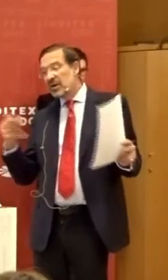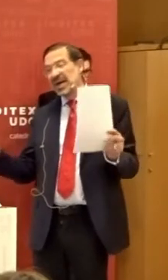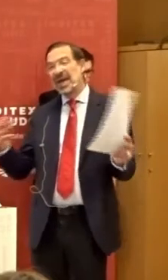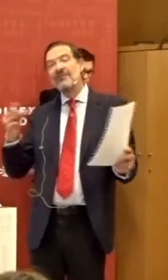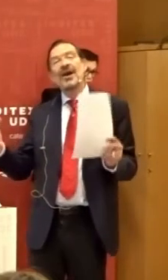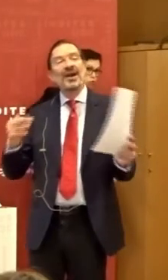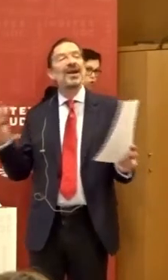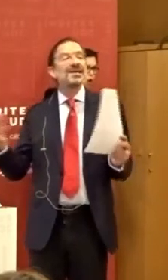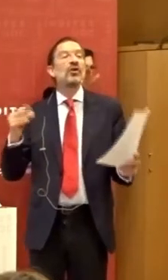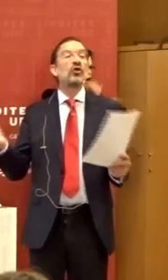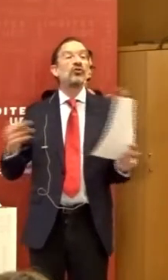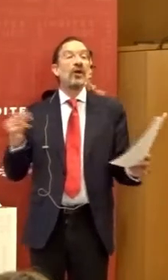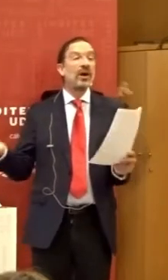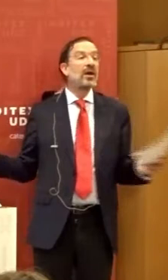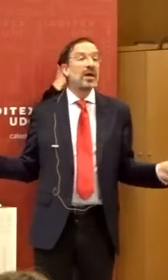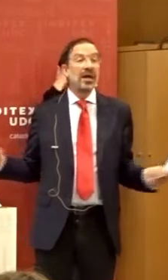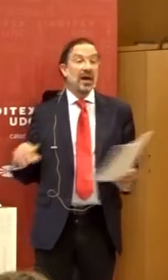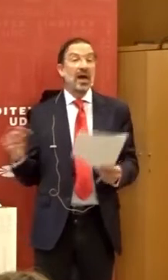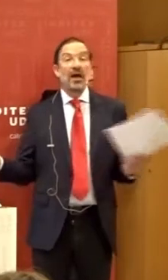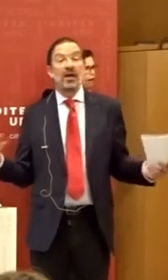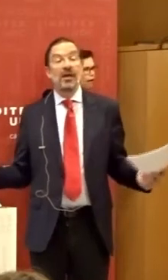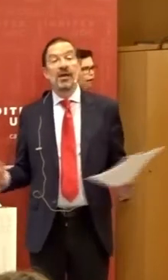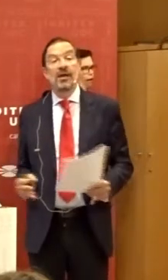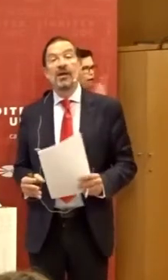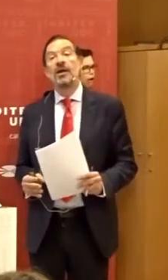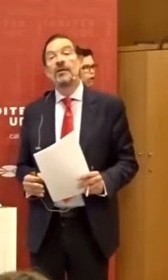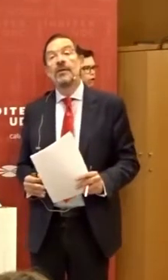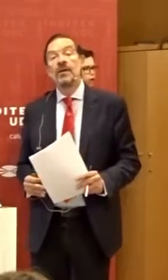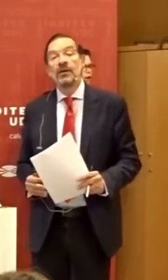ver qué barreras se encontraban en la